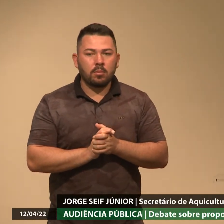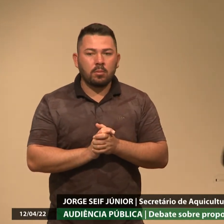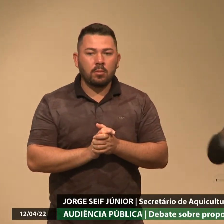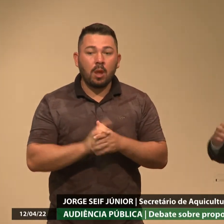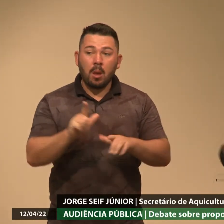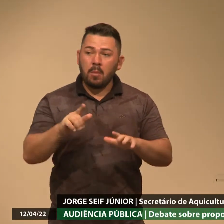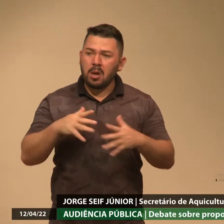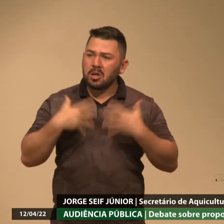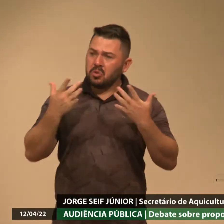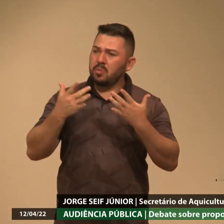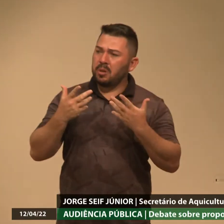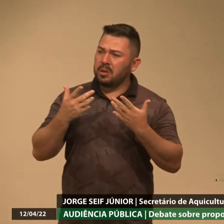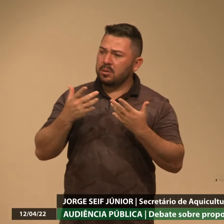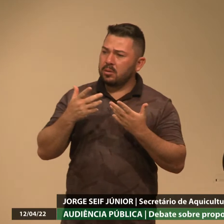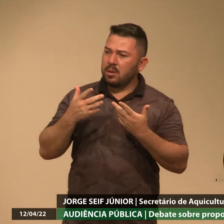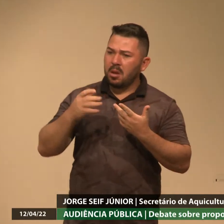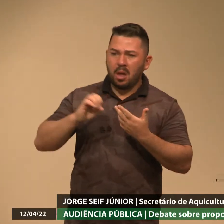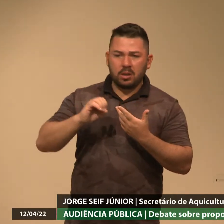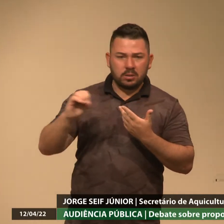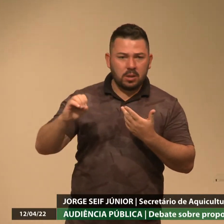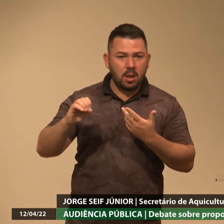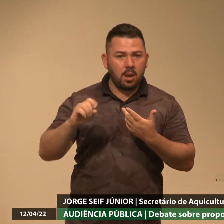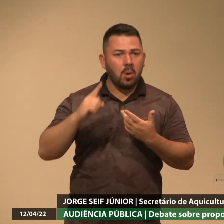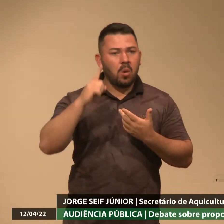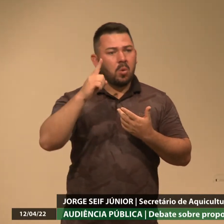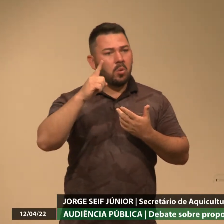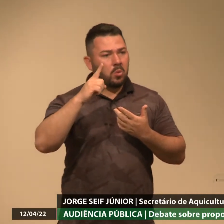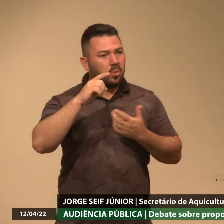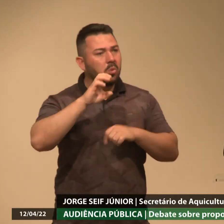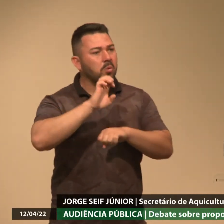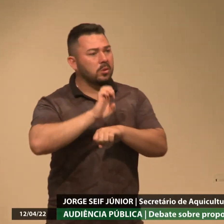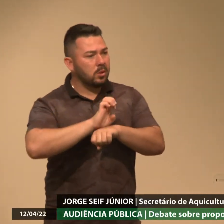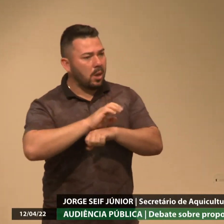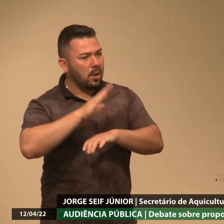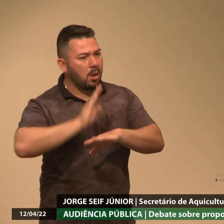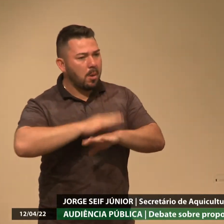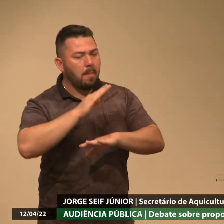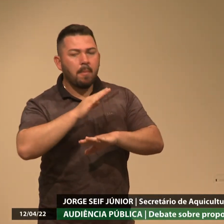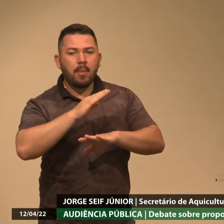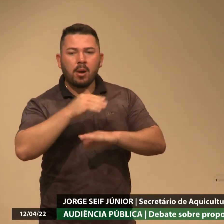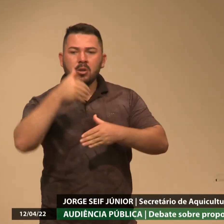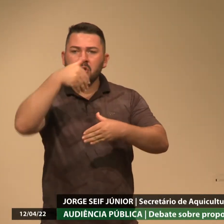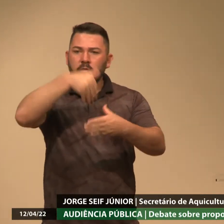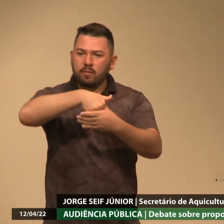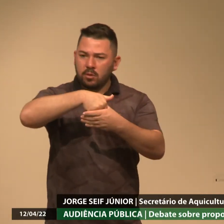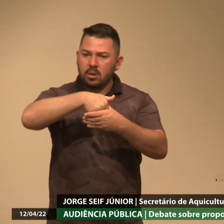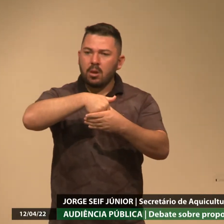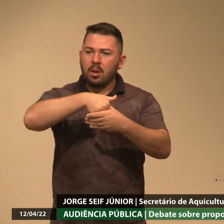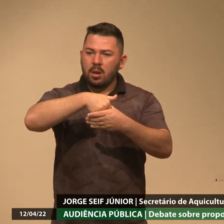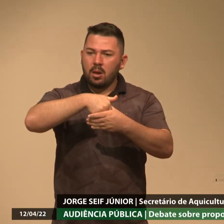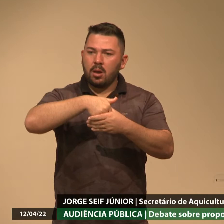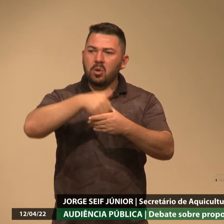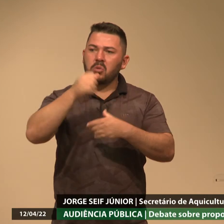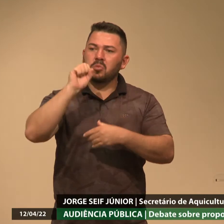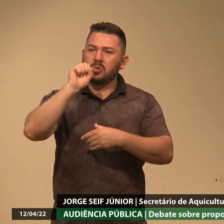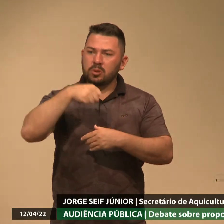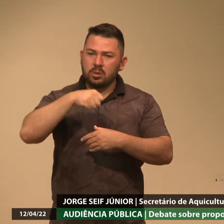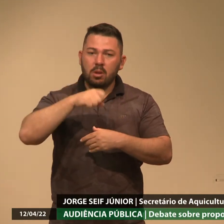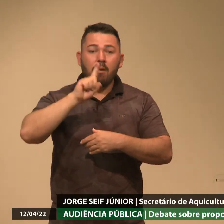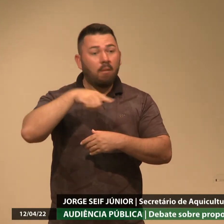surpresa de ninguém um dos estados que mais votaram a favor do Estado de Santa